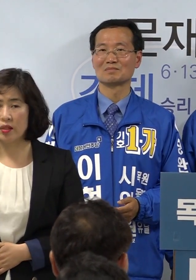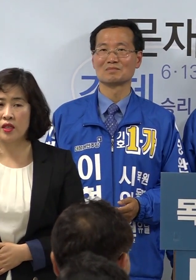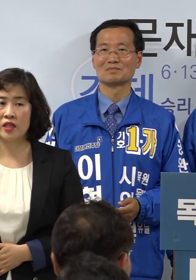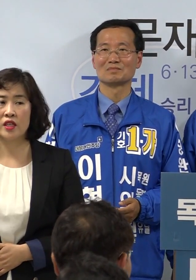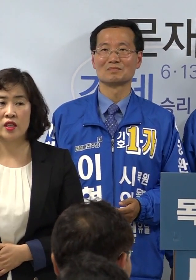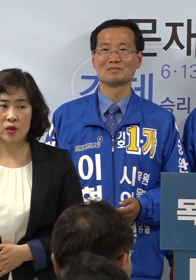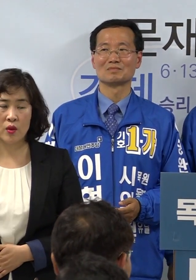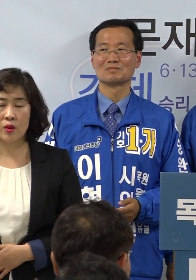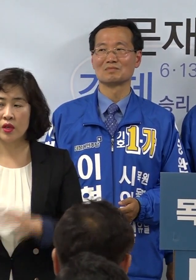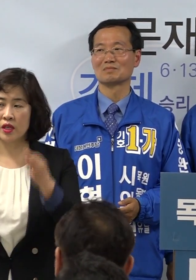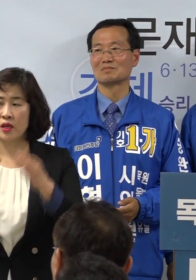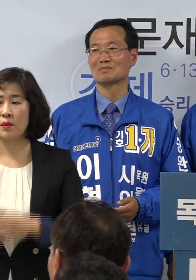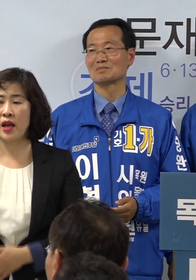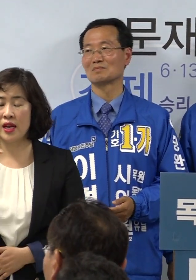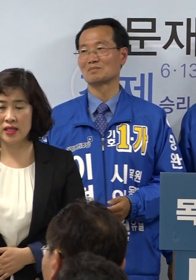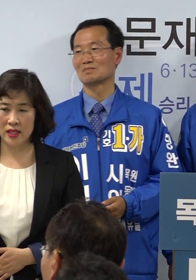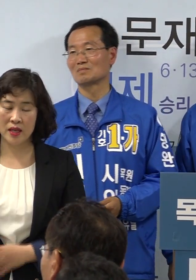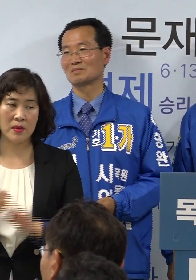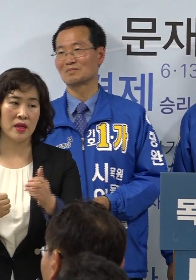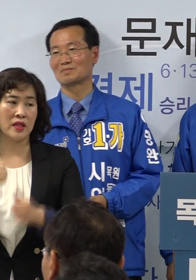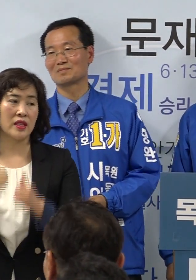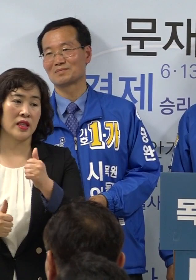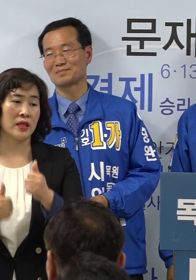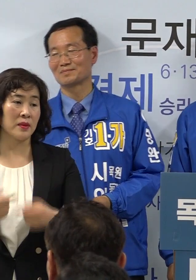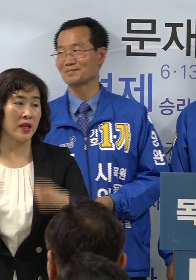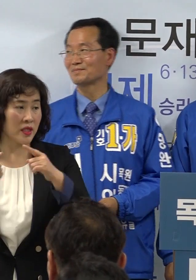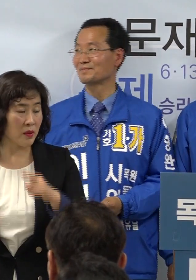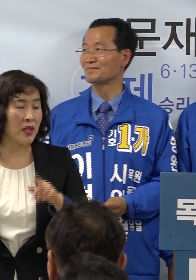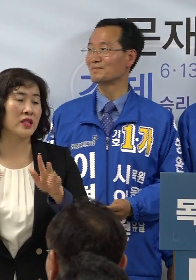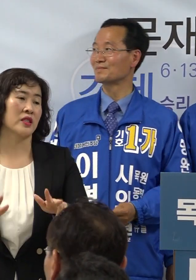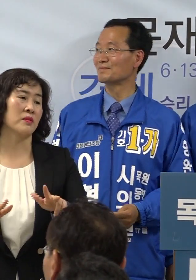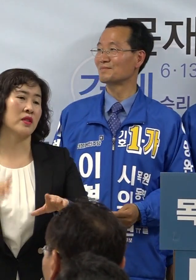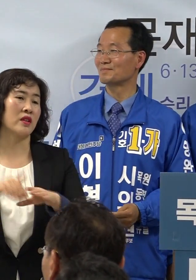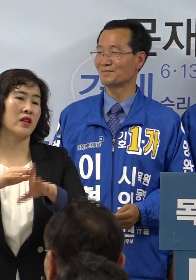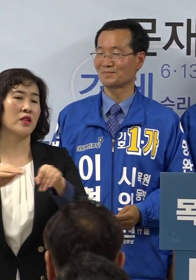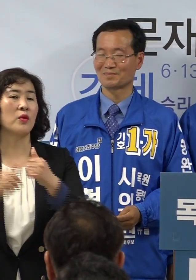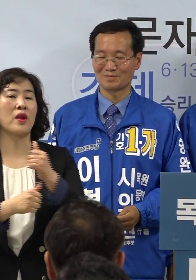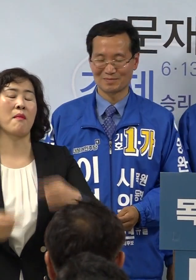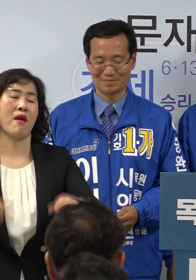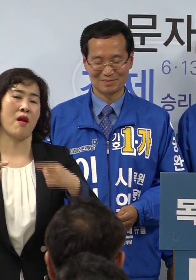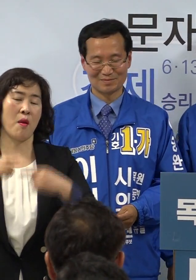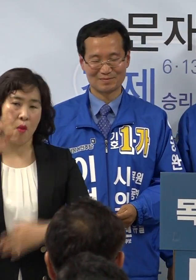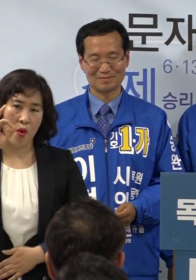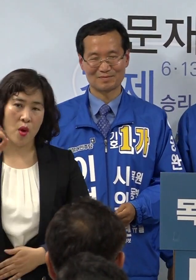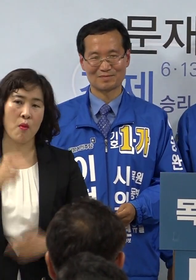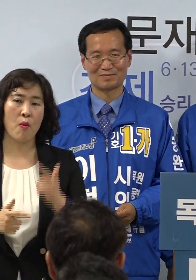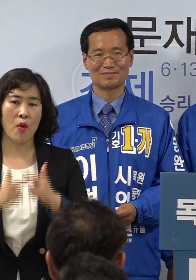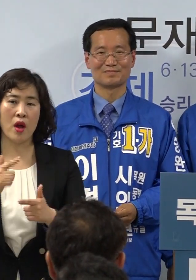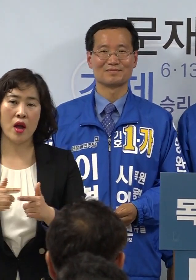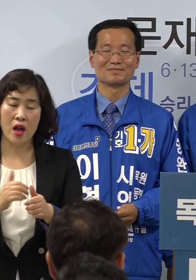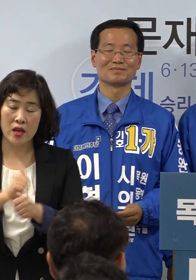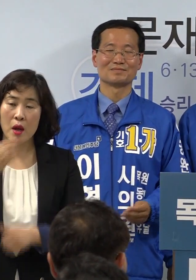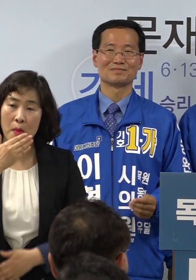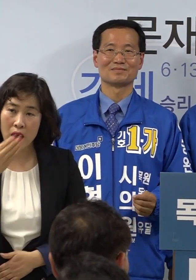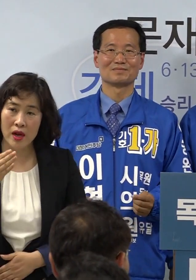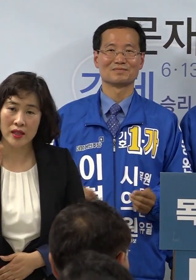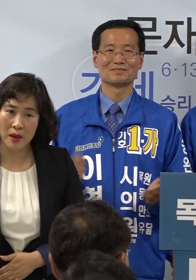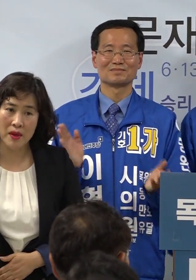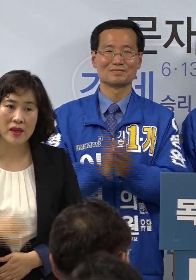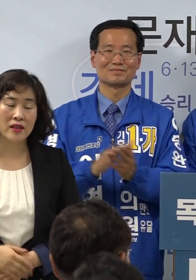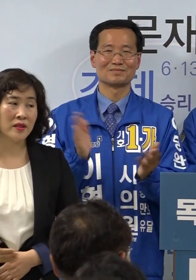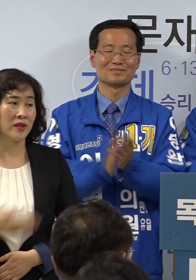경선했던 다 아픔을 쌓아안고 이렇게 같이 선대에 합류해 주신 걸 보니까 목포가 이길 것 같은데 그렇습니까